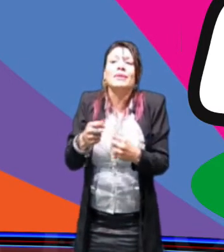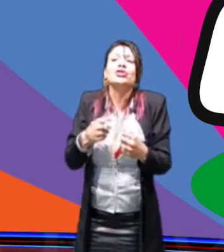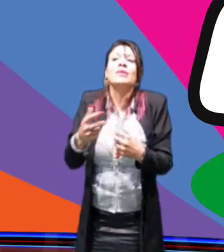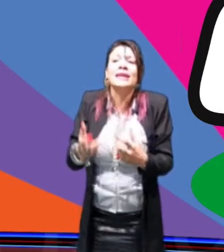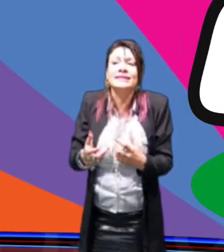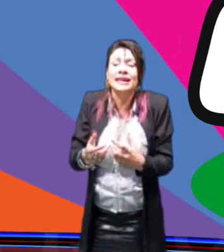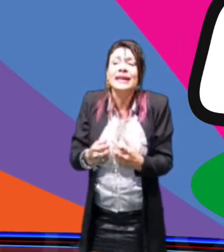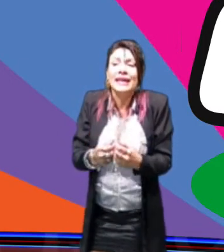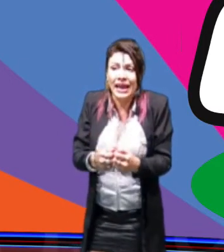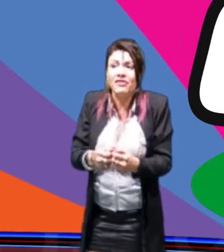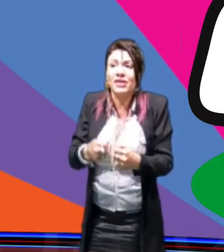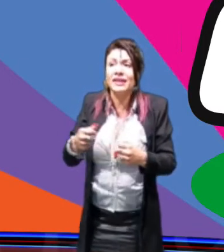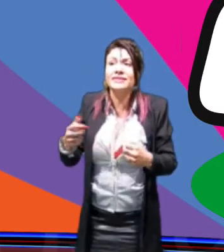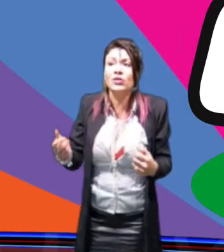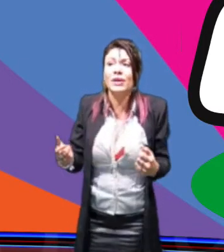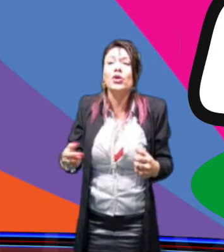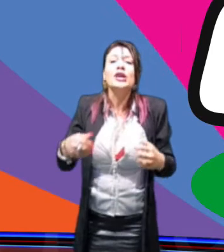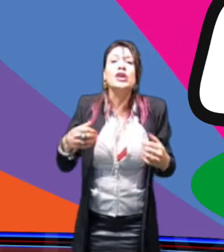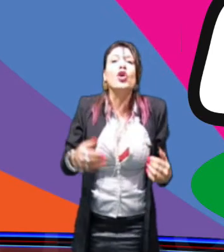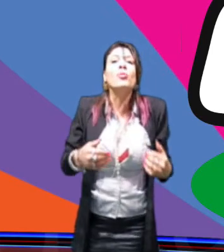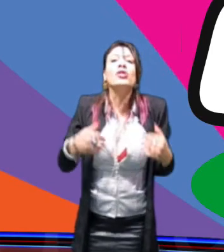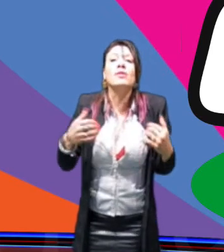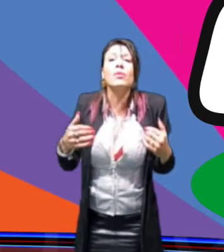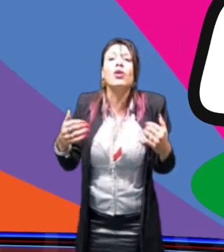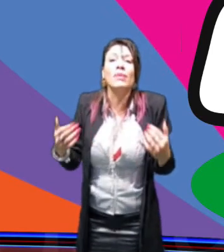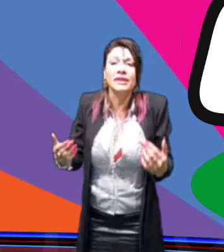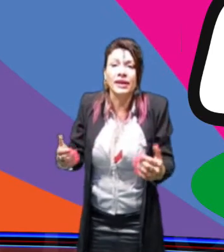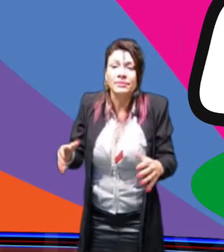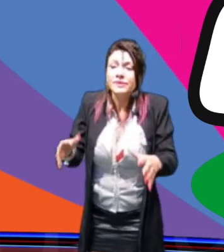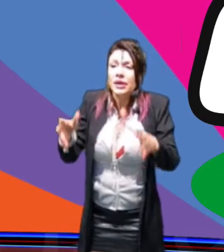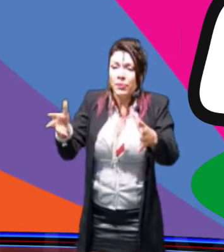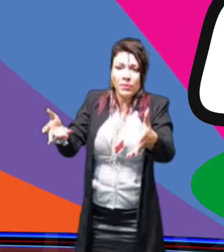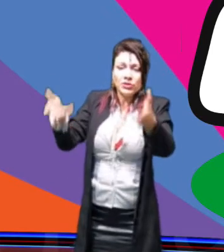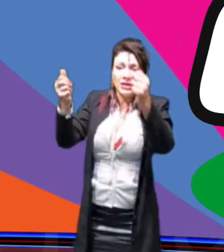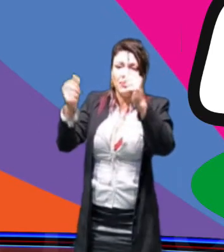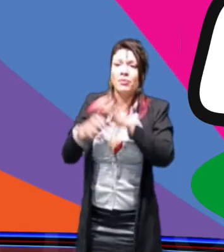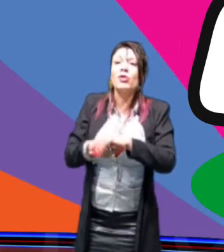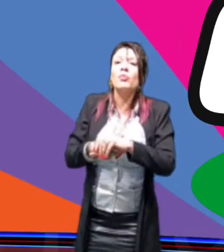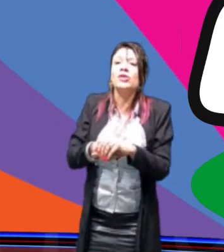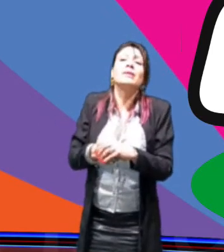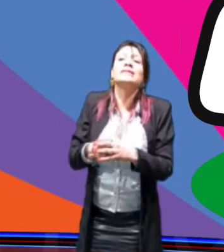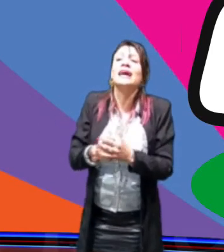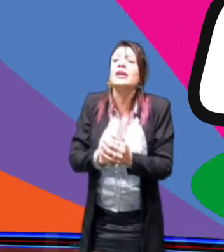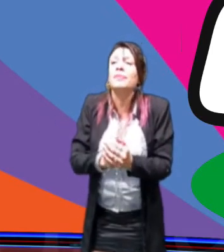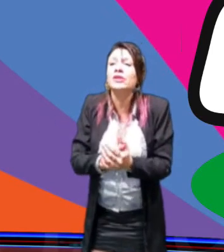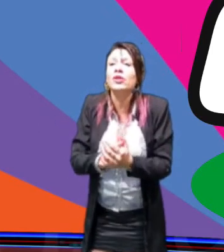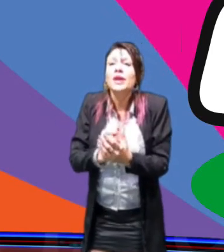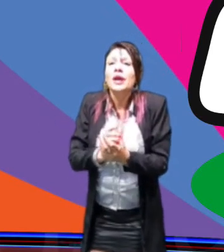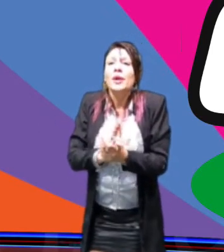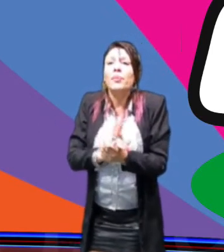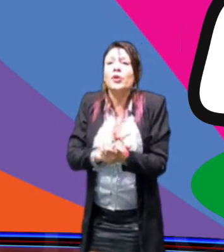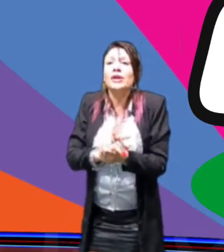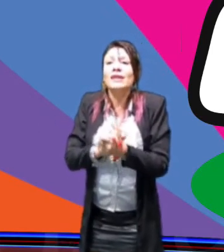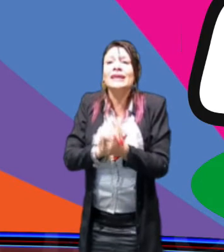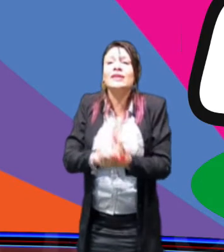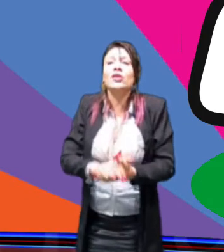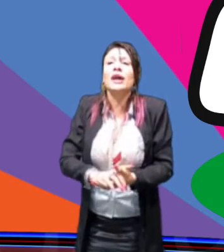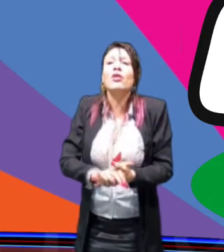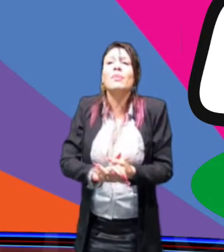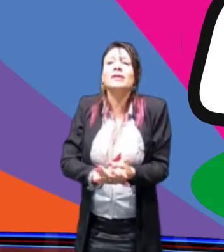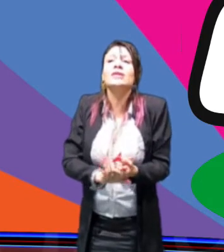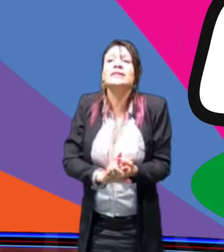mayor amenaza que hay frente al ser humano y cómo debemos combatirla. Podemos informarnos un poquito más al respecto porque Bill Gates lo que